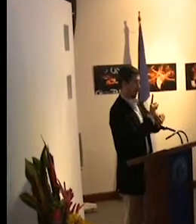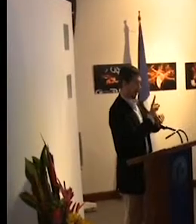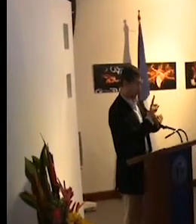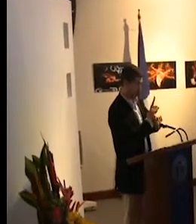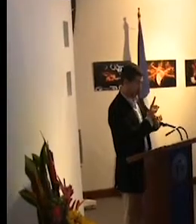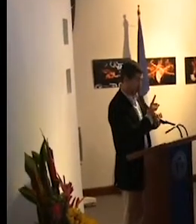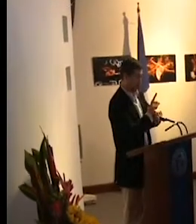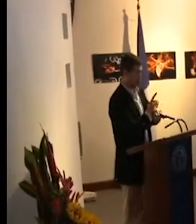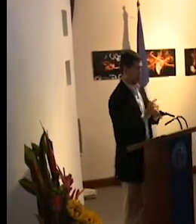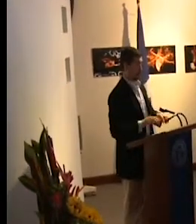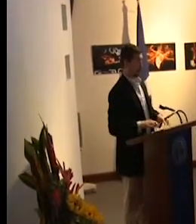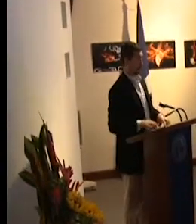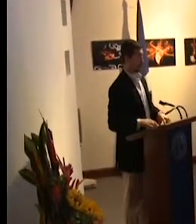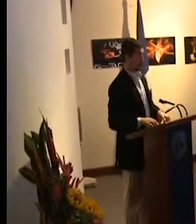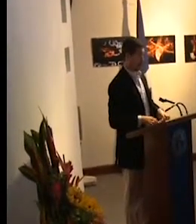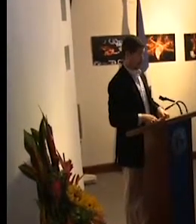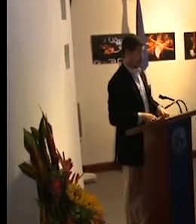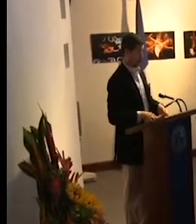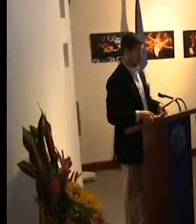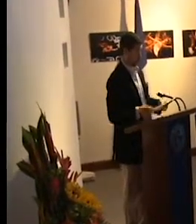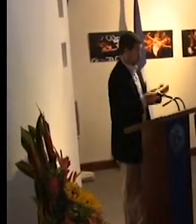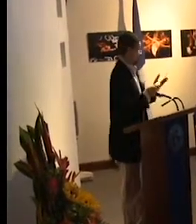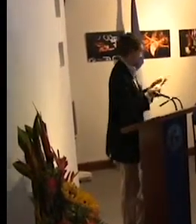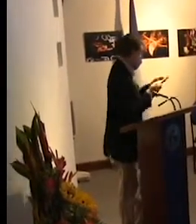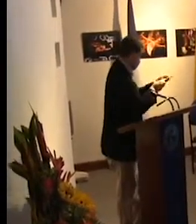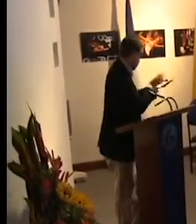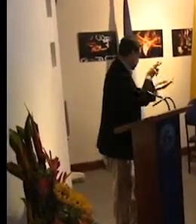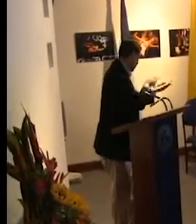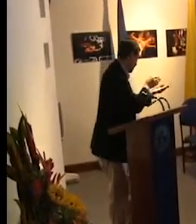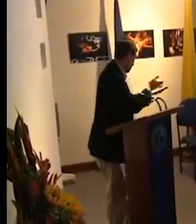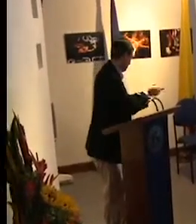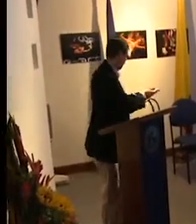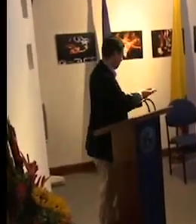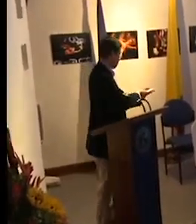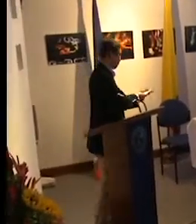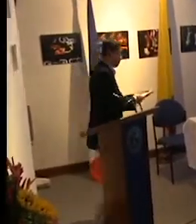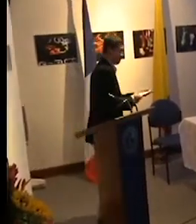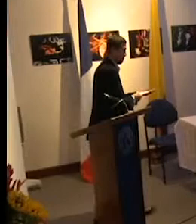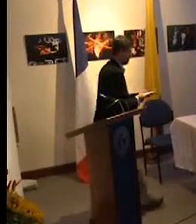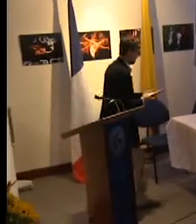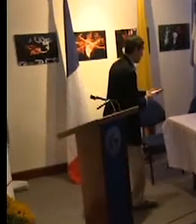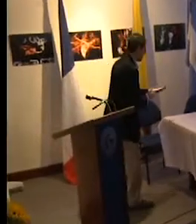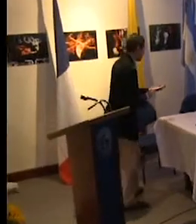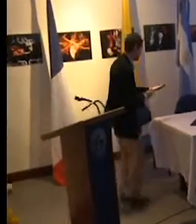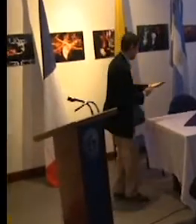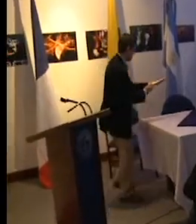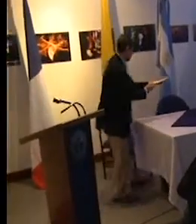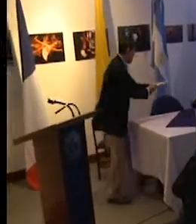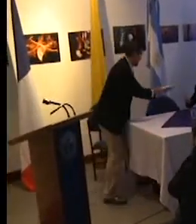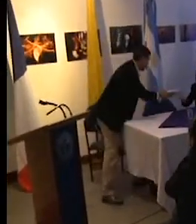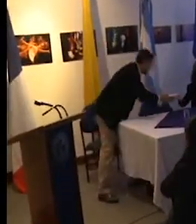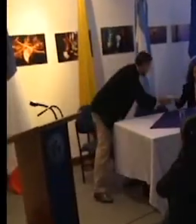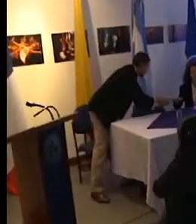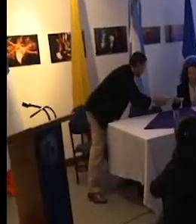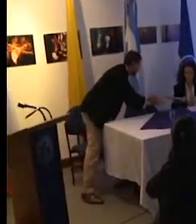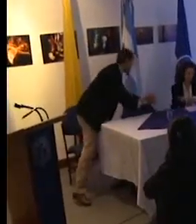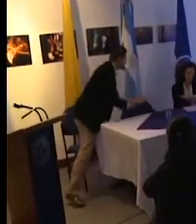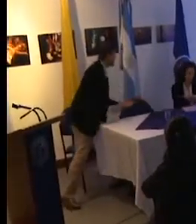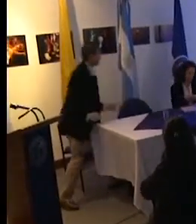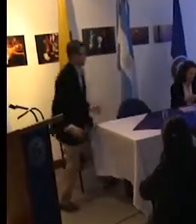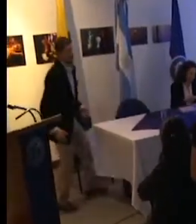ahora vamos a y también gracias por su participación ahora vamos a hacer una serie de preguntas las cuales usted profesora las va a leer